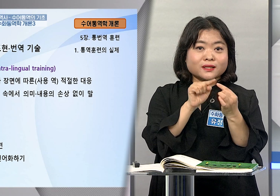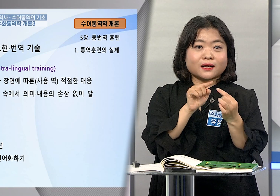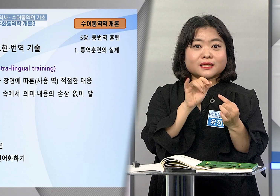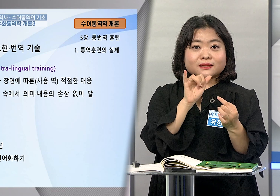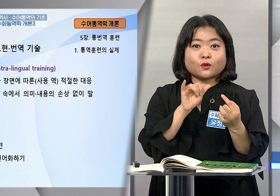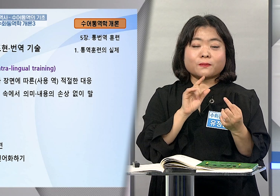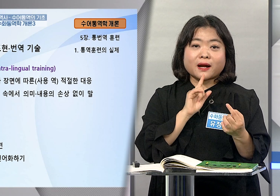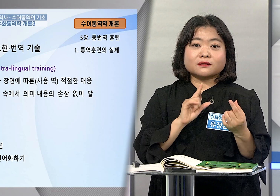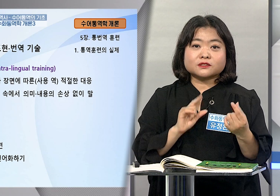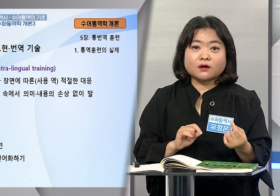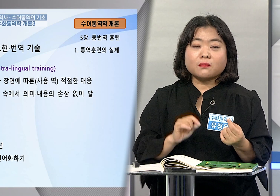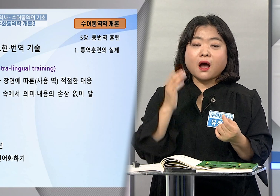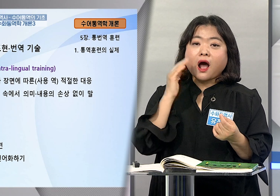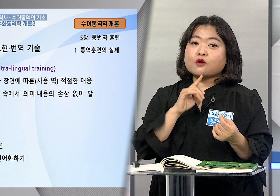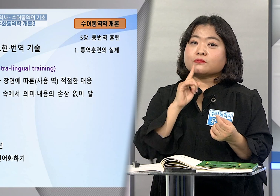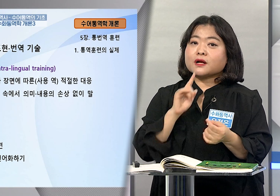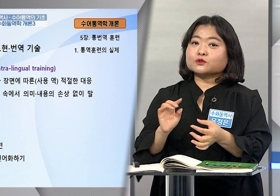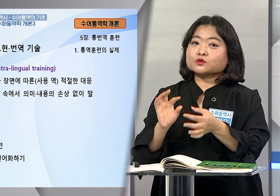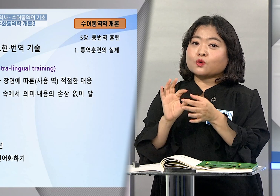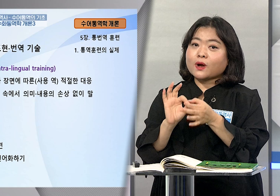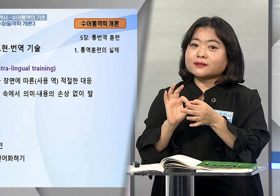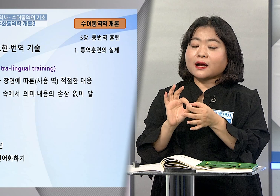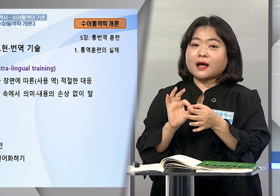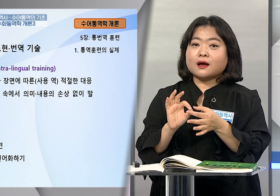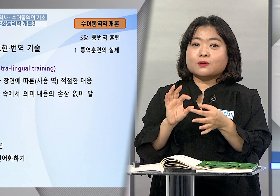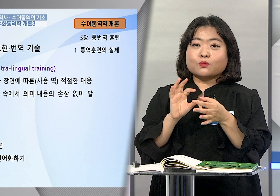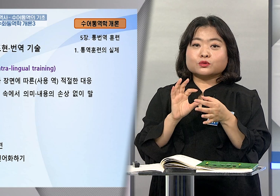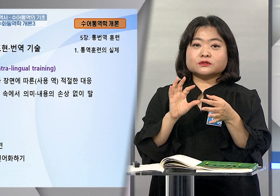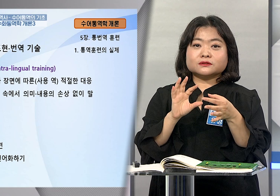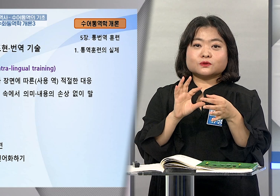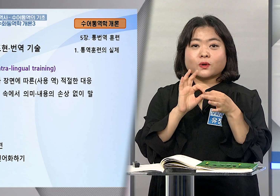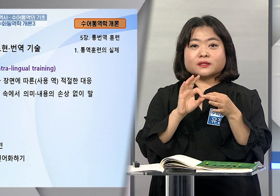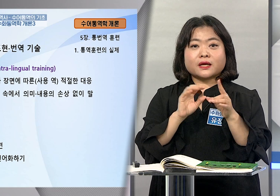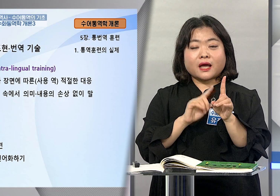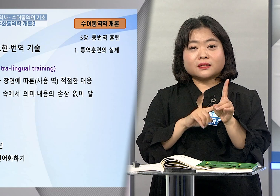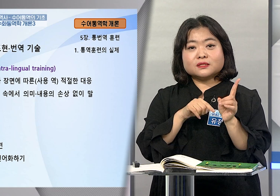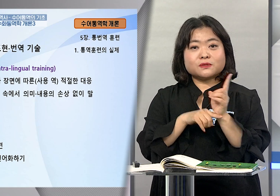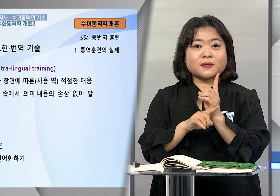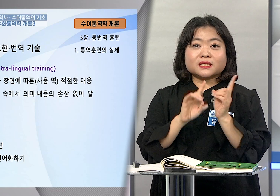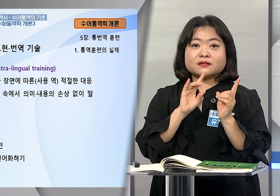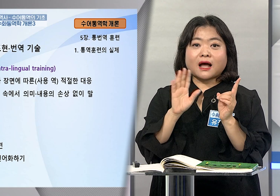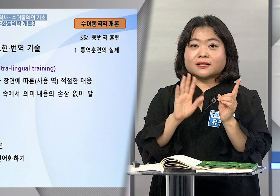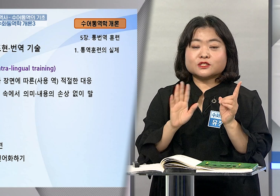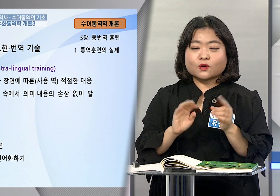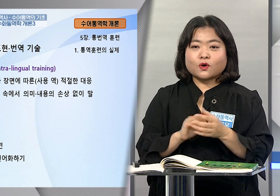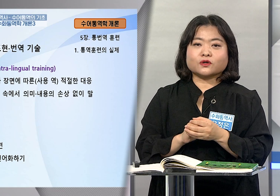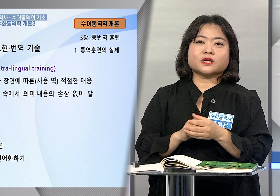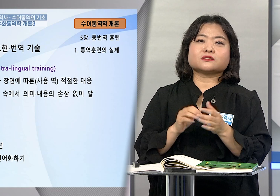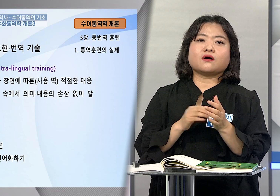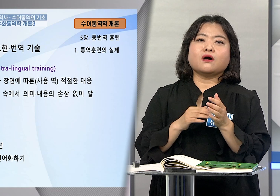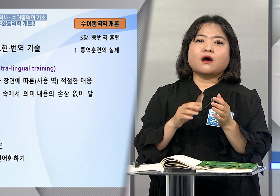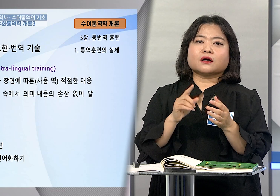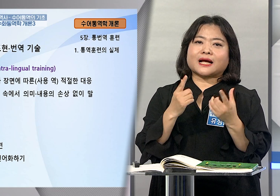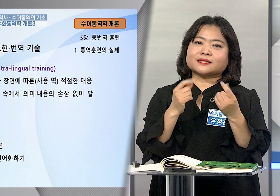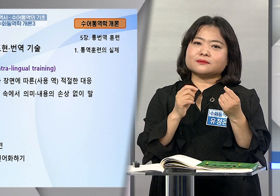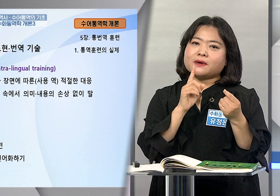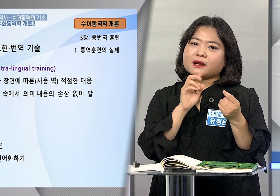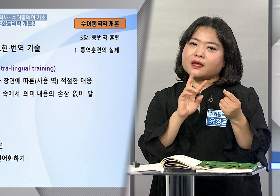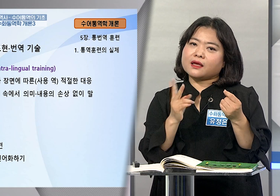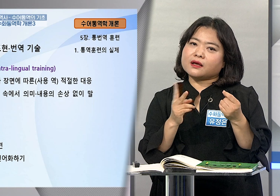통하다가 있다고 말한 것처럼 한국말도 통하다가 모든 통하다에 한 의미만 있는 거 아니죠. 그래서 같은 말의